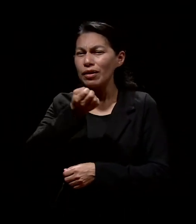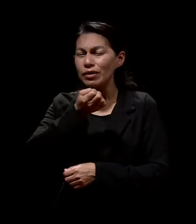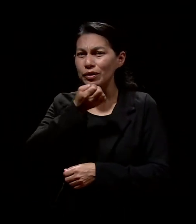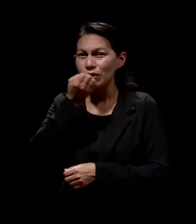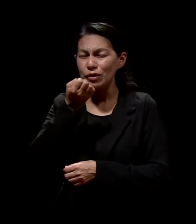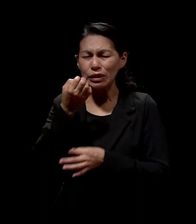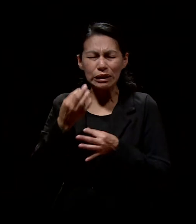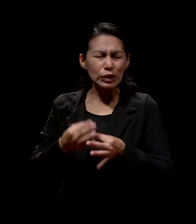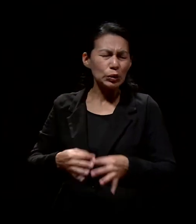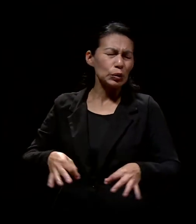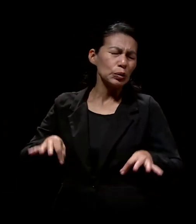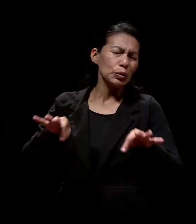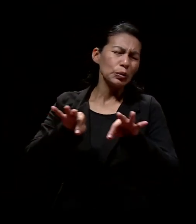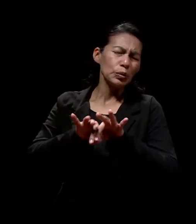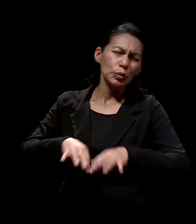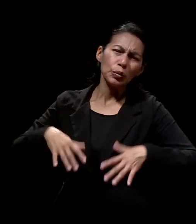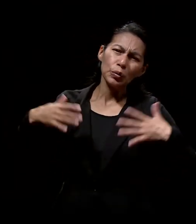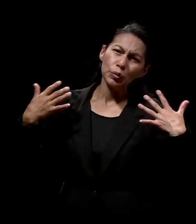un valor